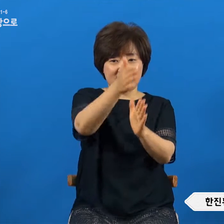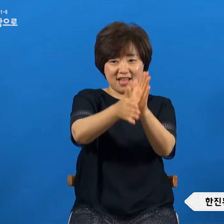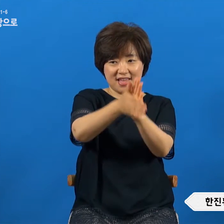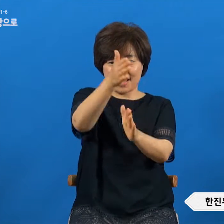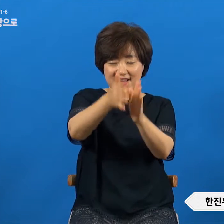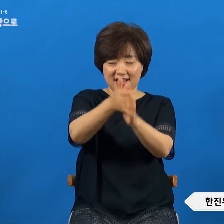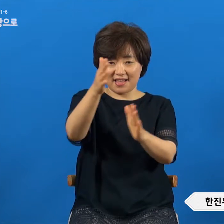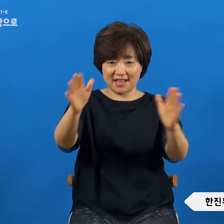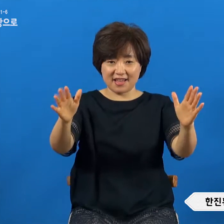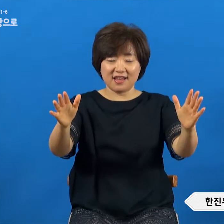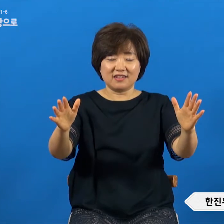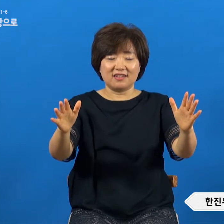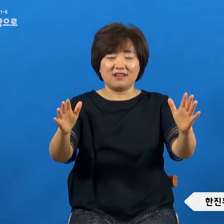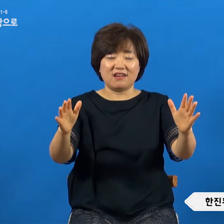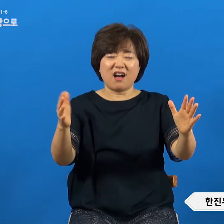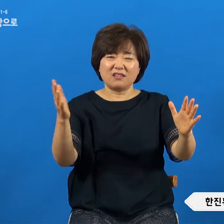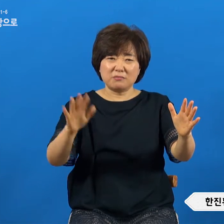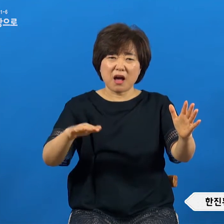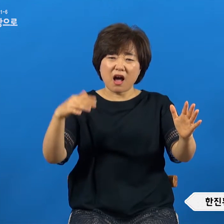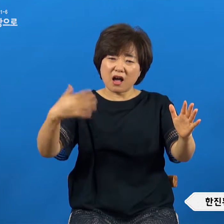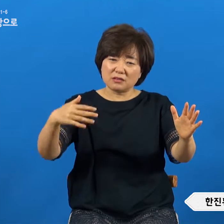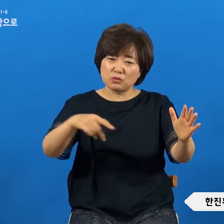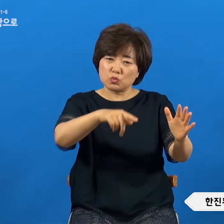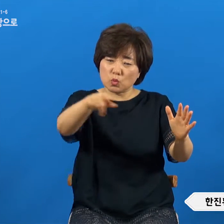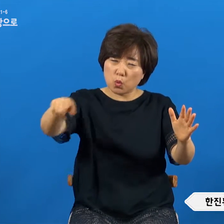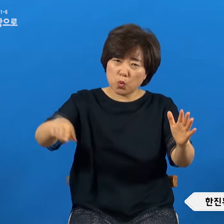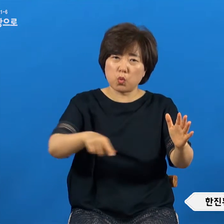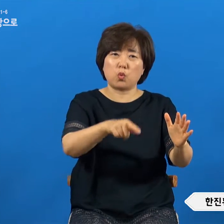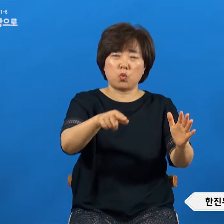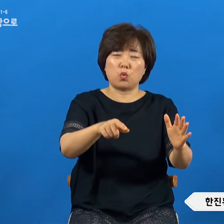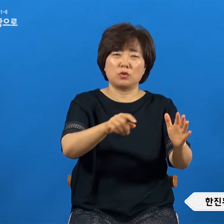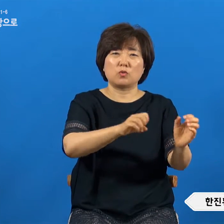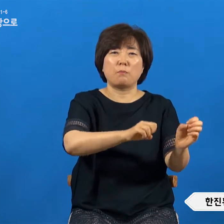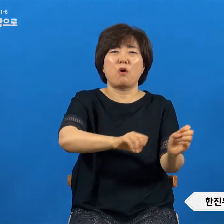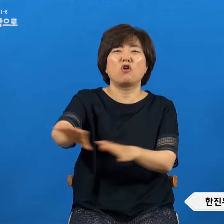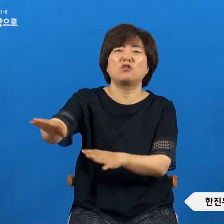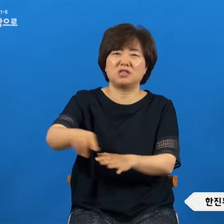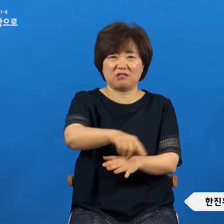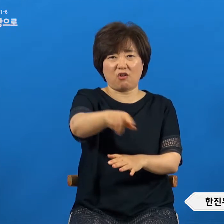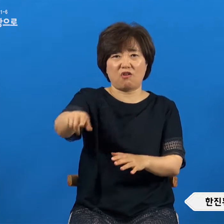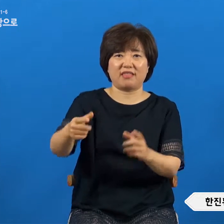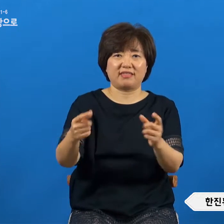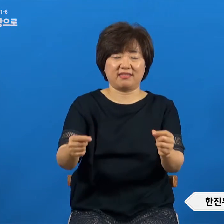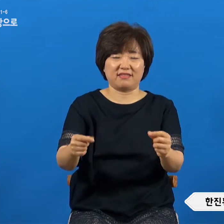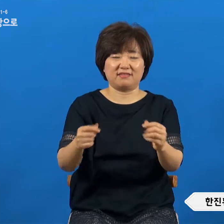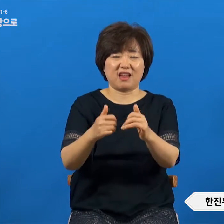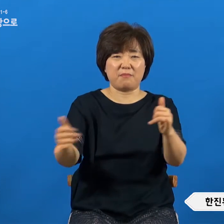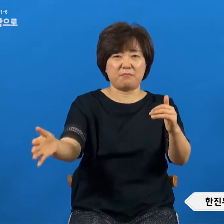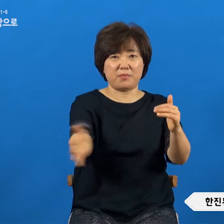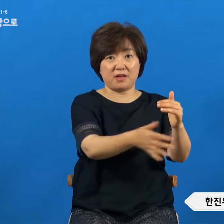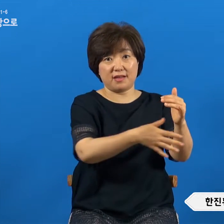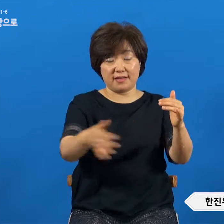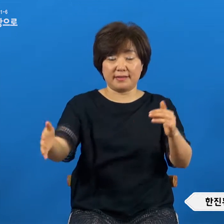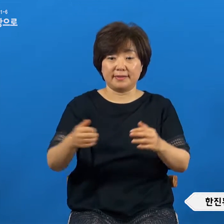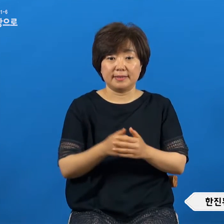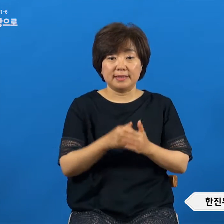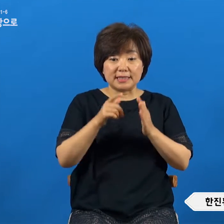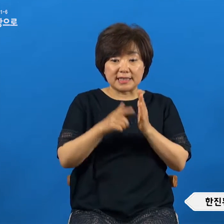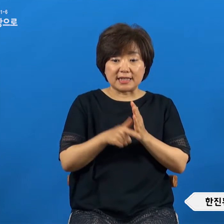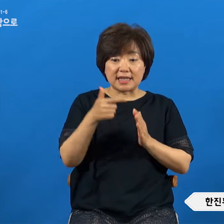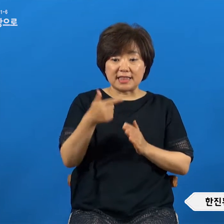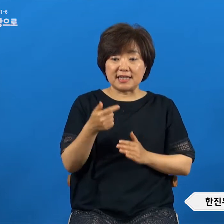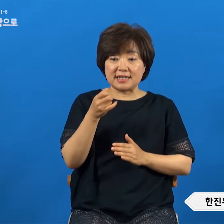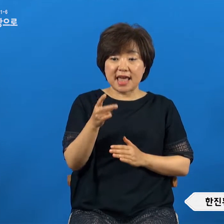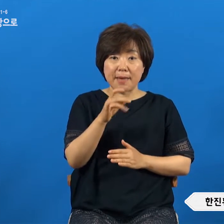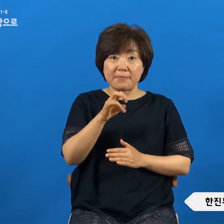자체는 여전히 버려진 상태 그대로였습니다. 그 당시에 이 예루살렘의 형편을